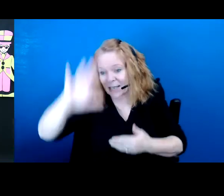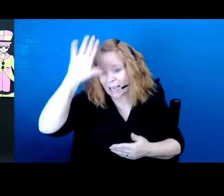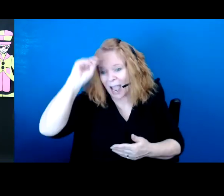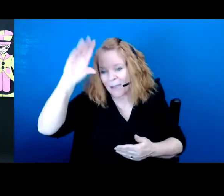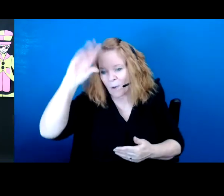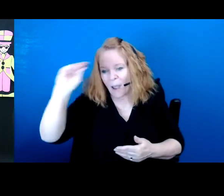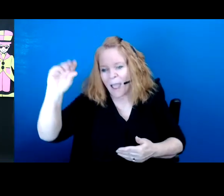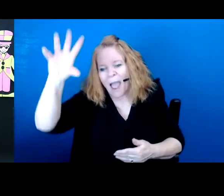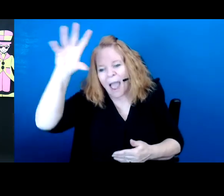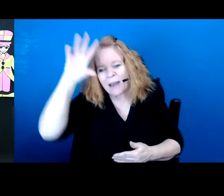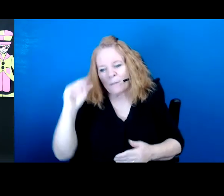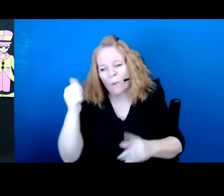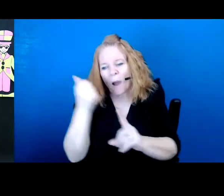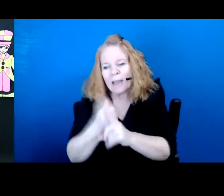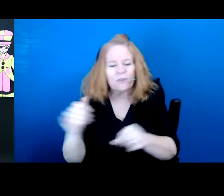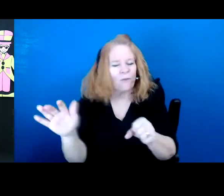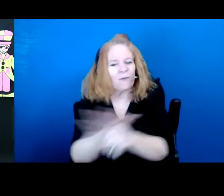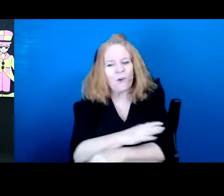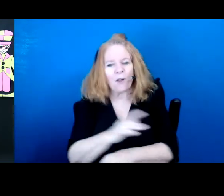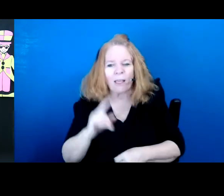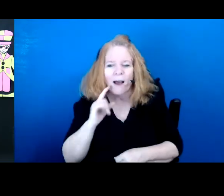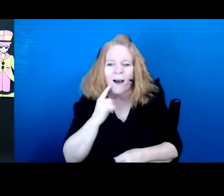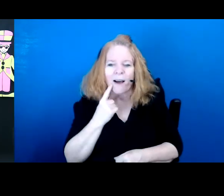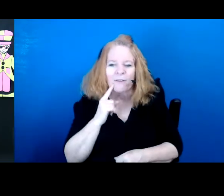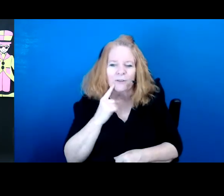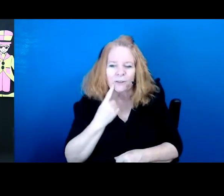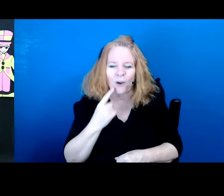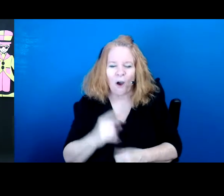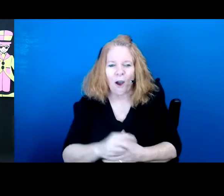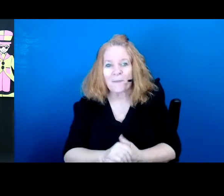marvin es un niño muy humilde dispuesto a ayudar